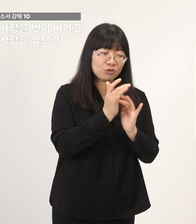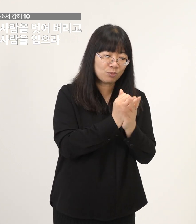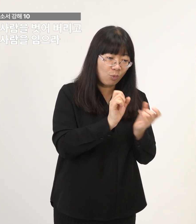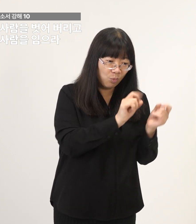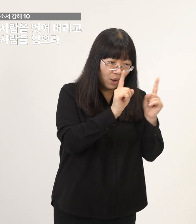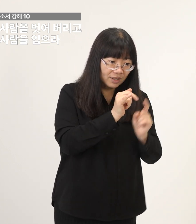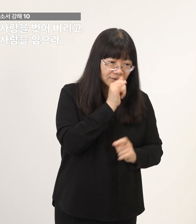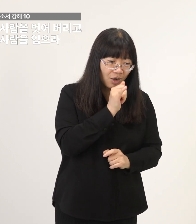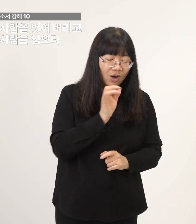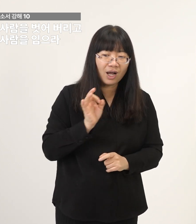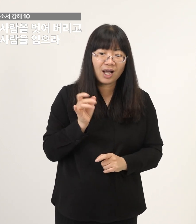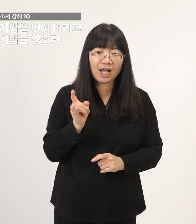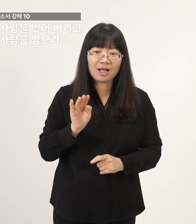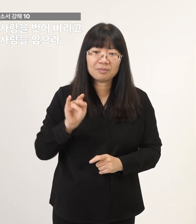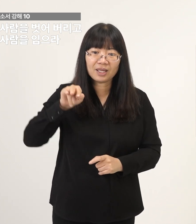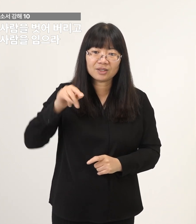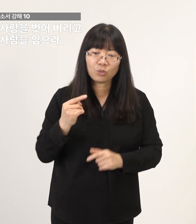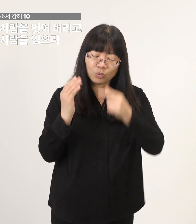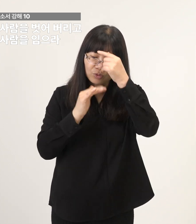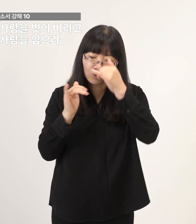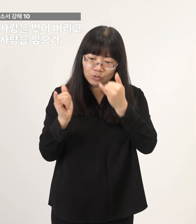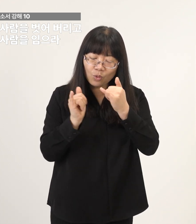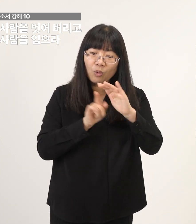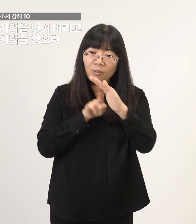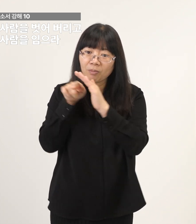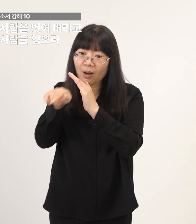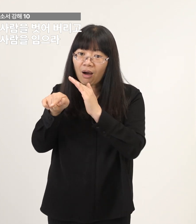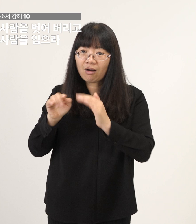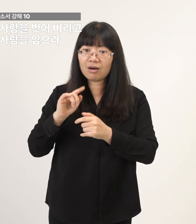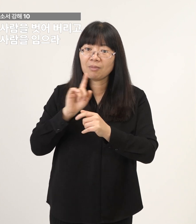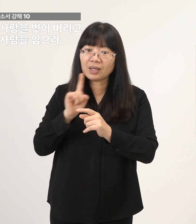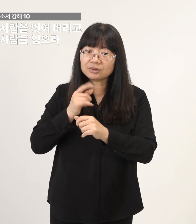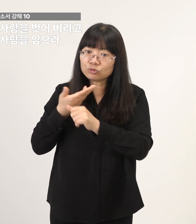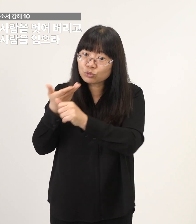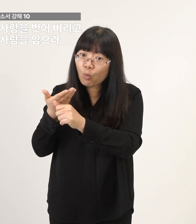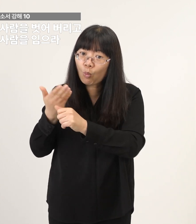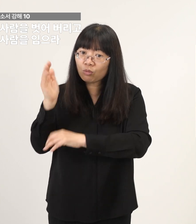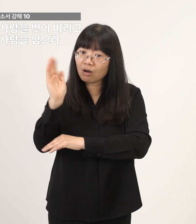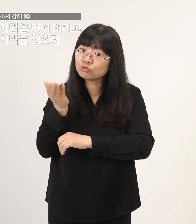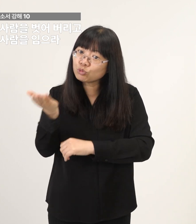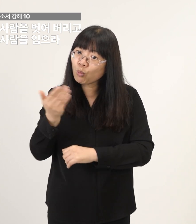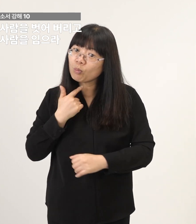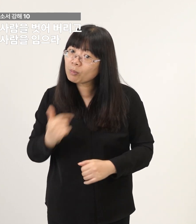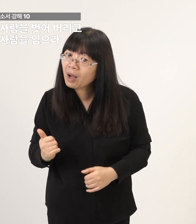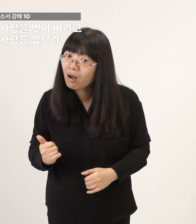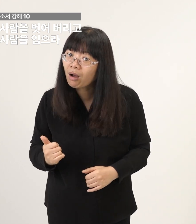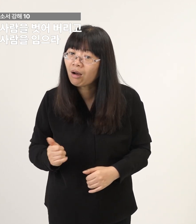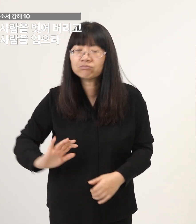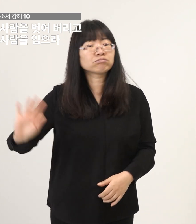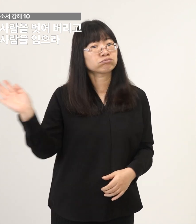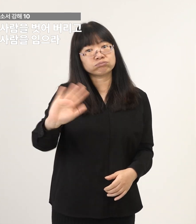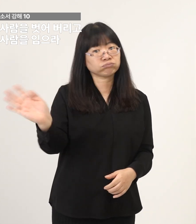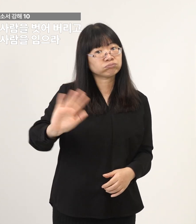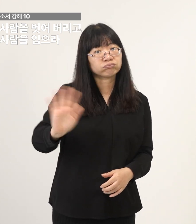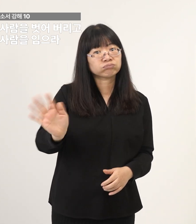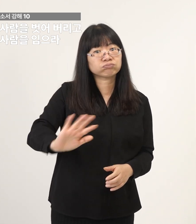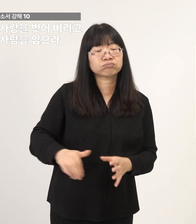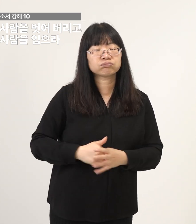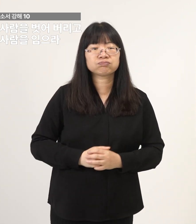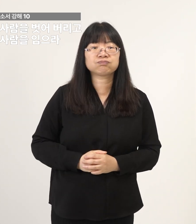부활하셔서도 에베소 성도들 찾아가서 말씀 가르치고 설교한 적 있나요? 그런 적